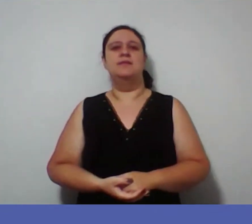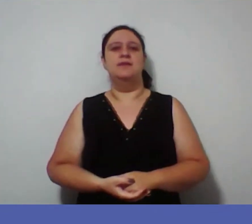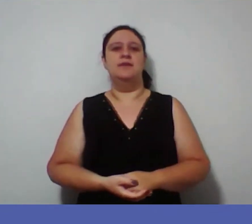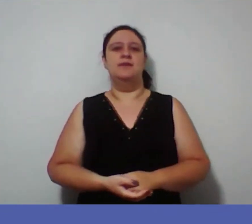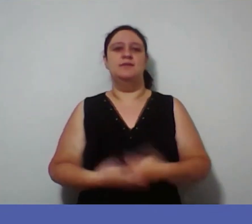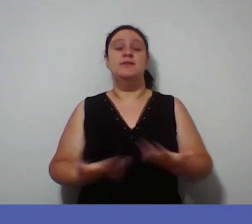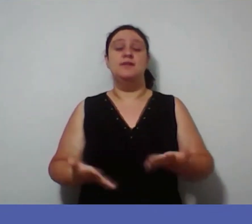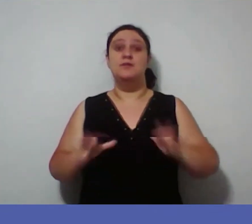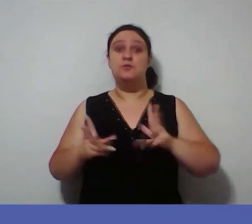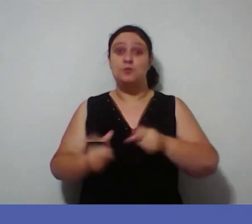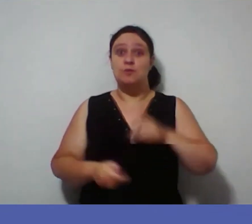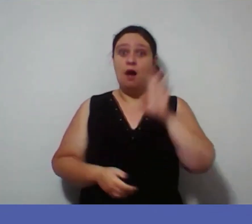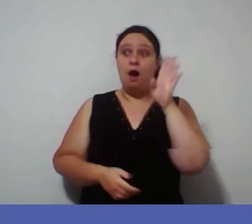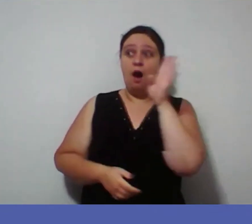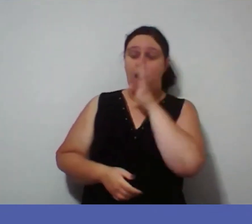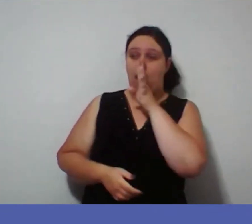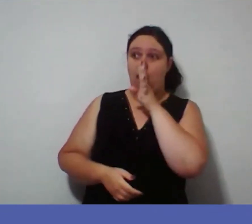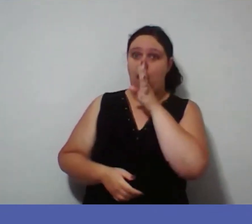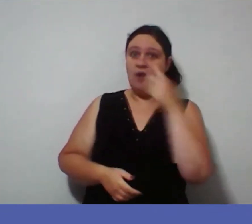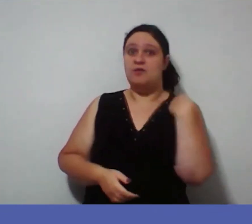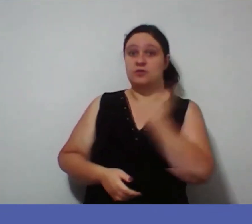chamados primeiro.